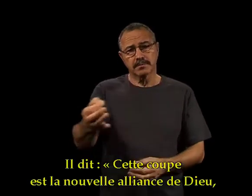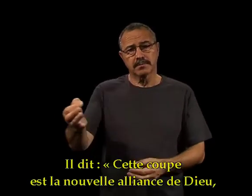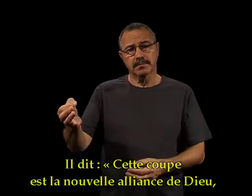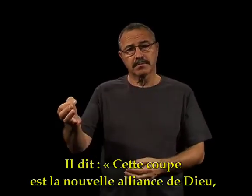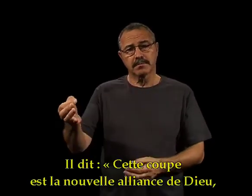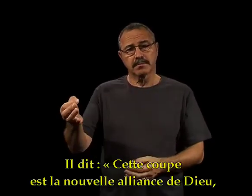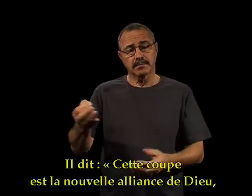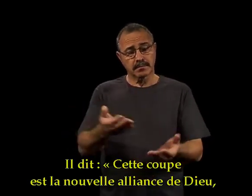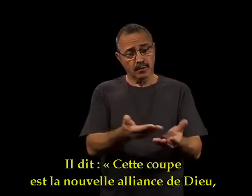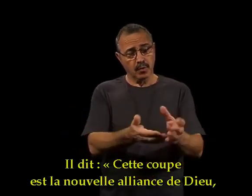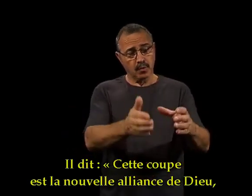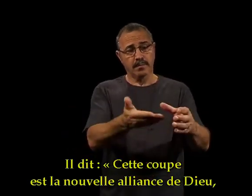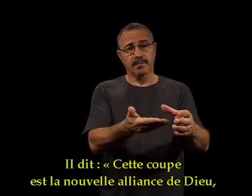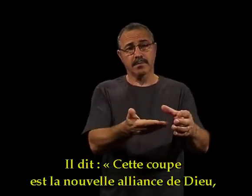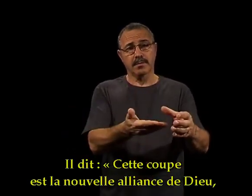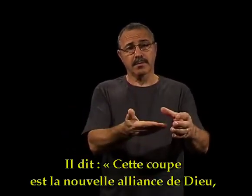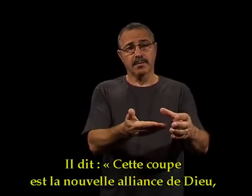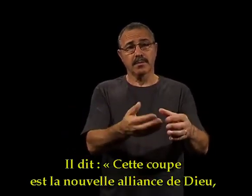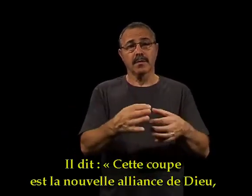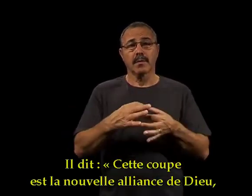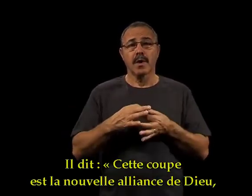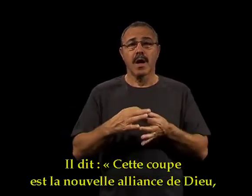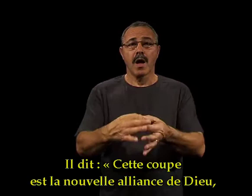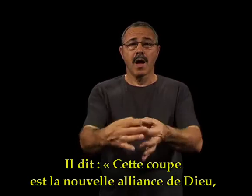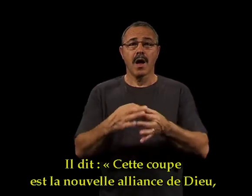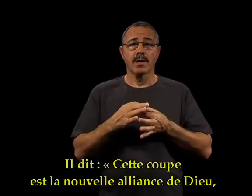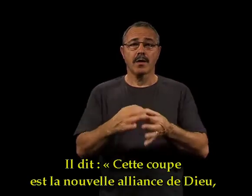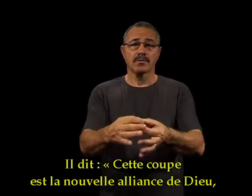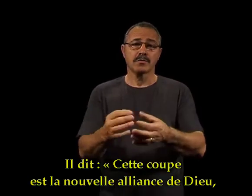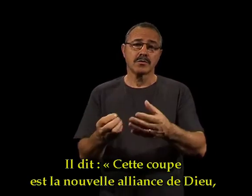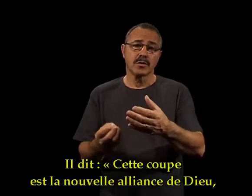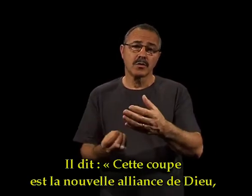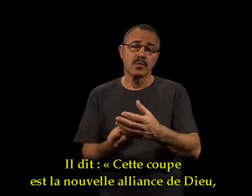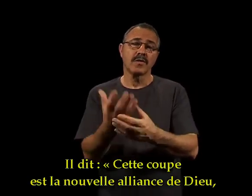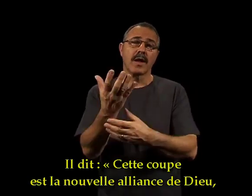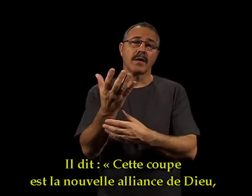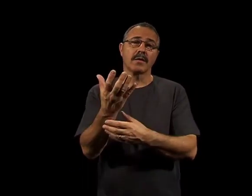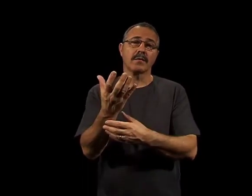Il dit : « Cette coupe est la nouvelle alliance de Dieu.